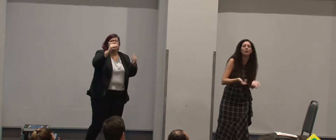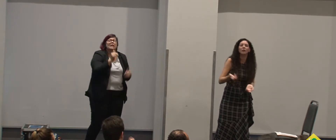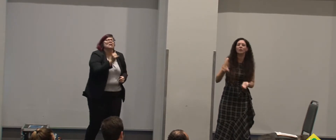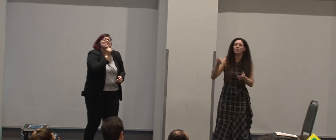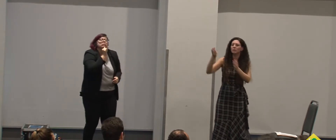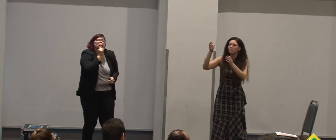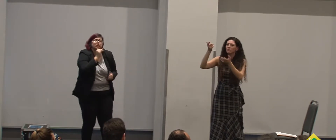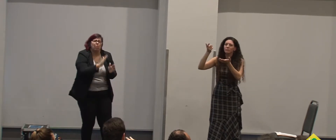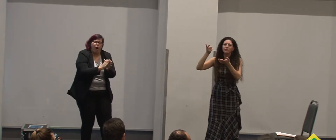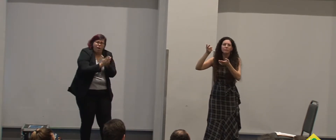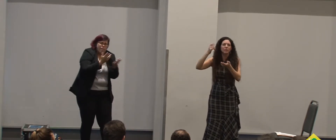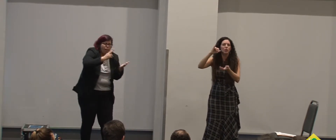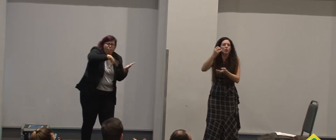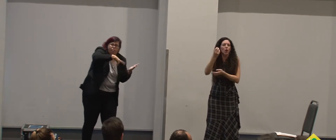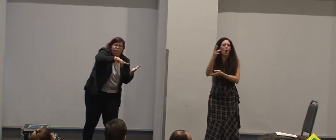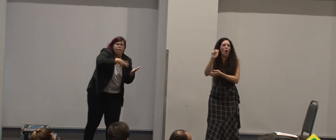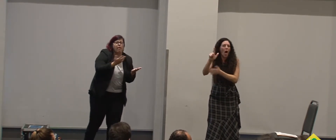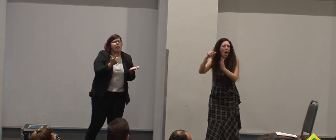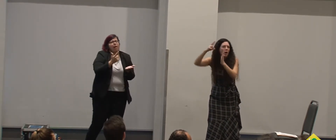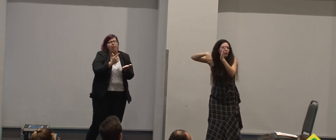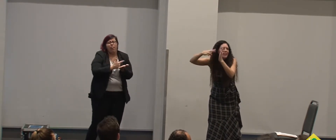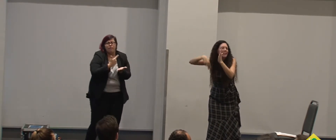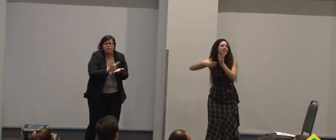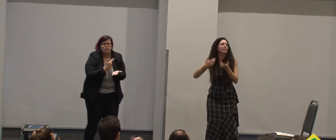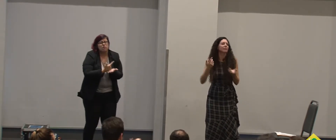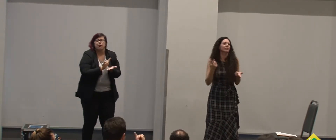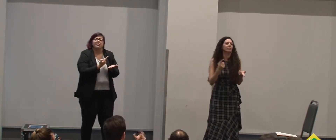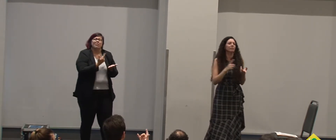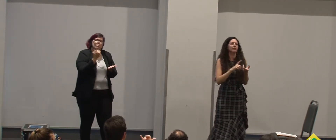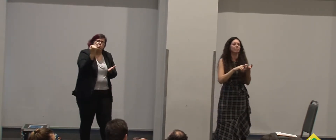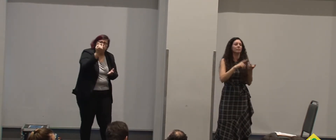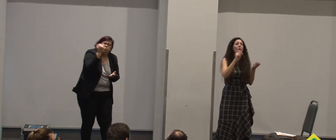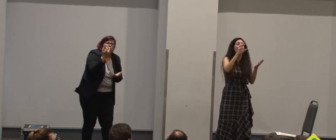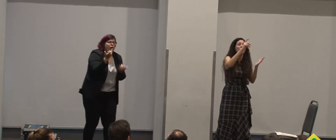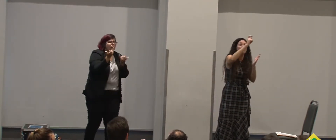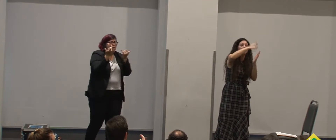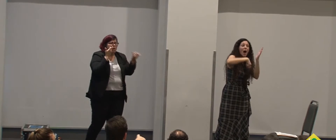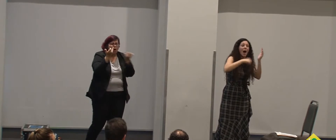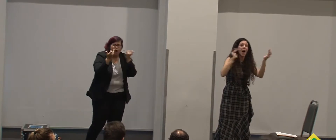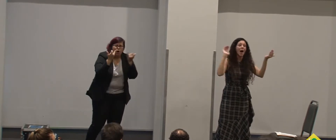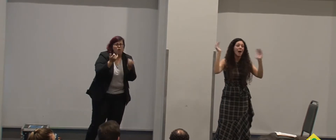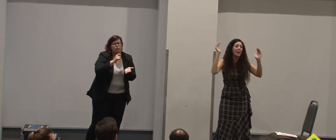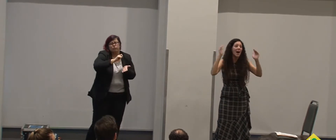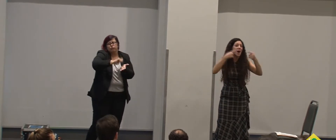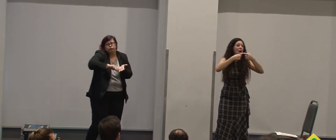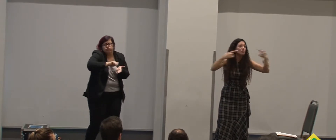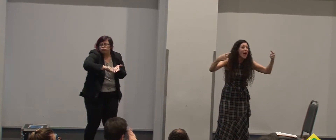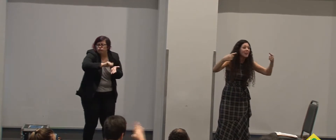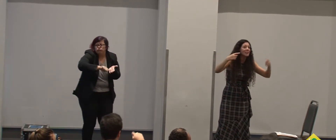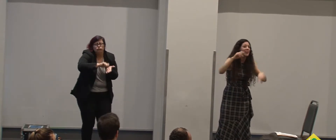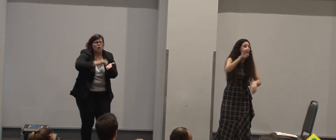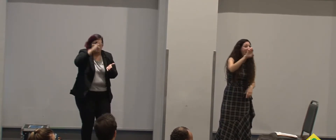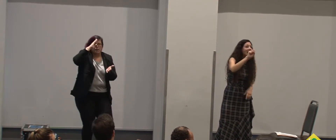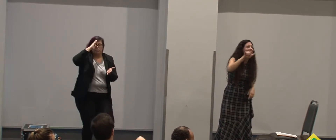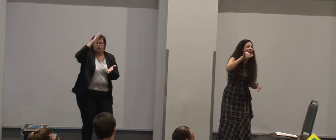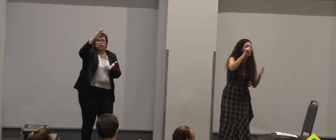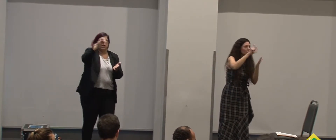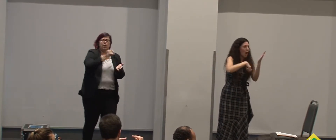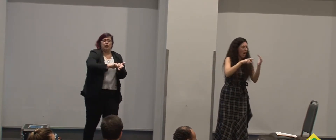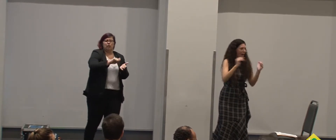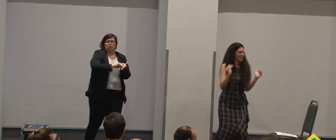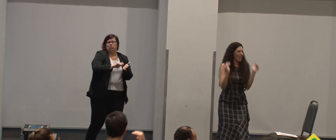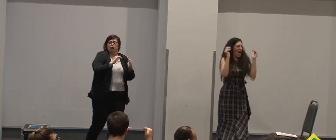acadêmico. Então, precisa passar por esses processos de registros diferentes de uso da escrita, e esses tipos